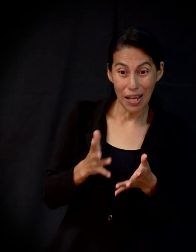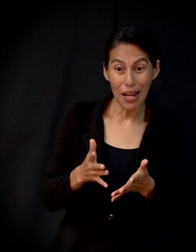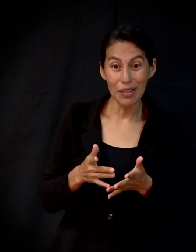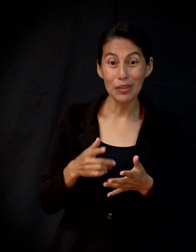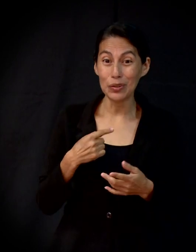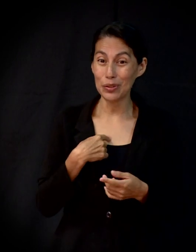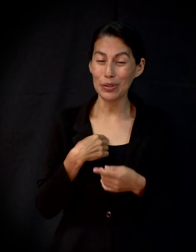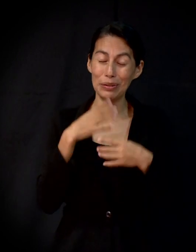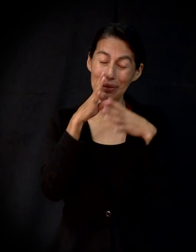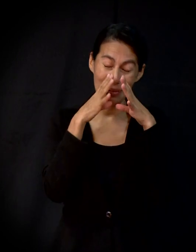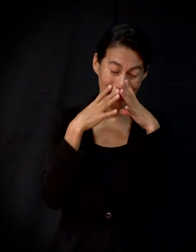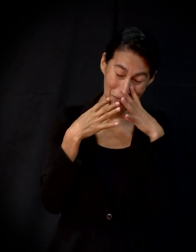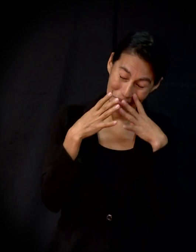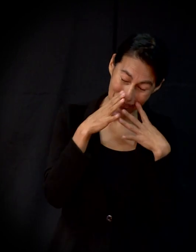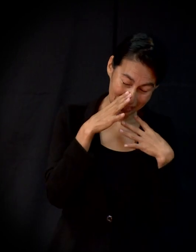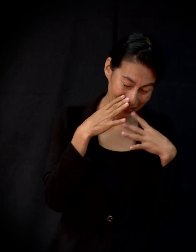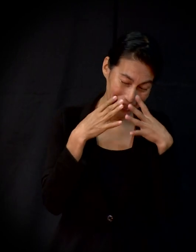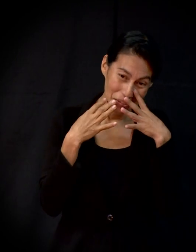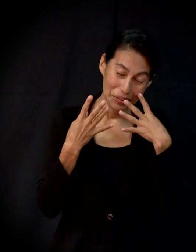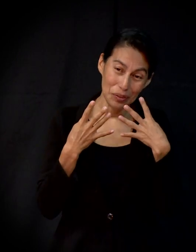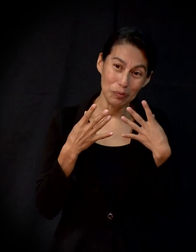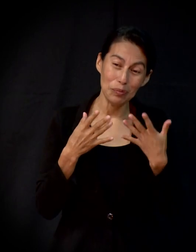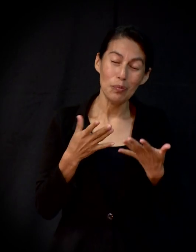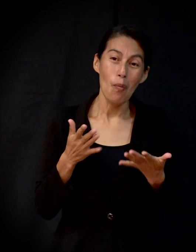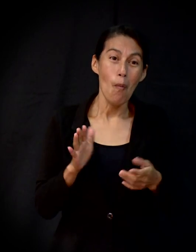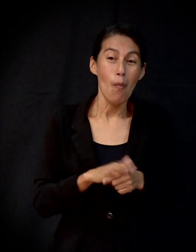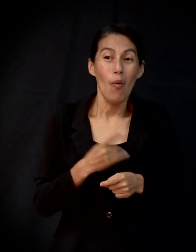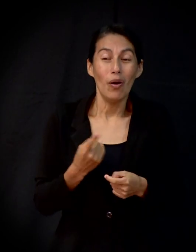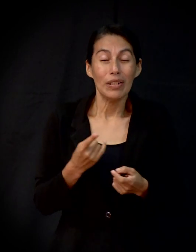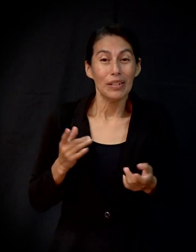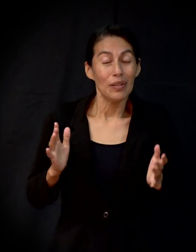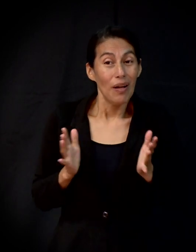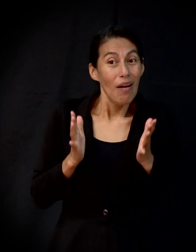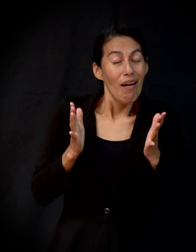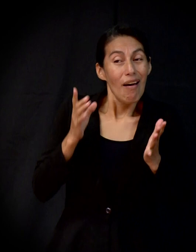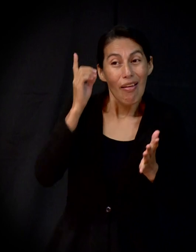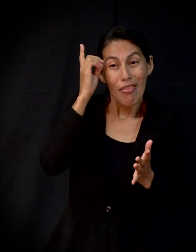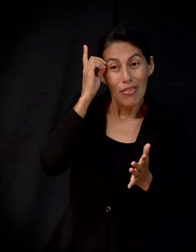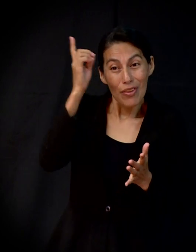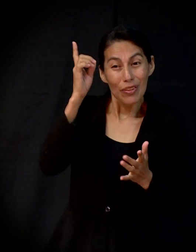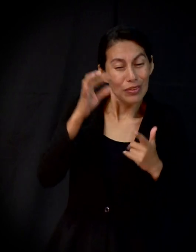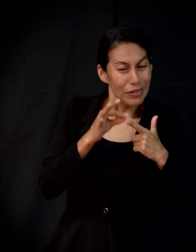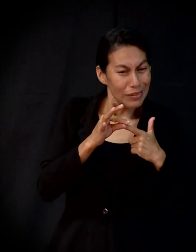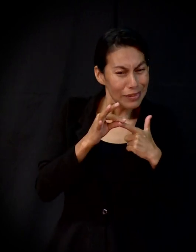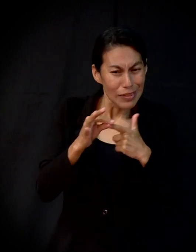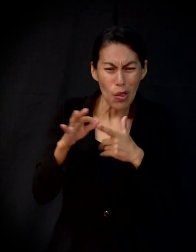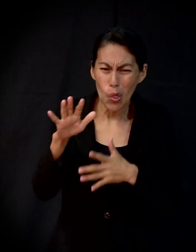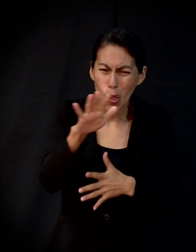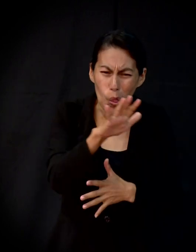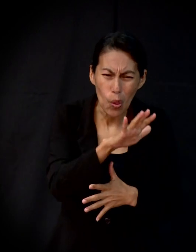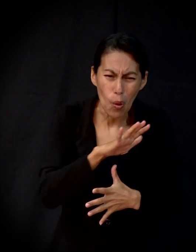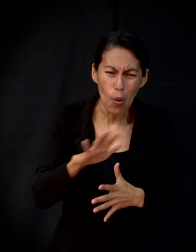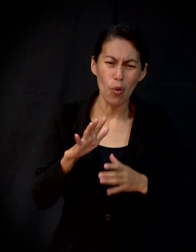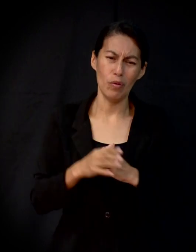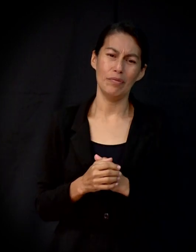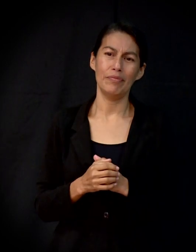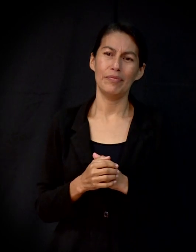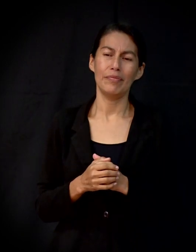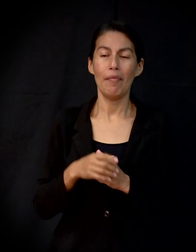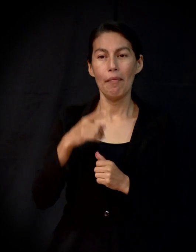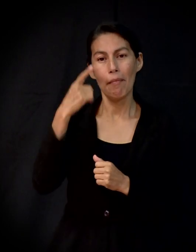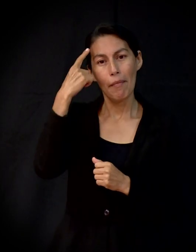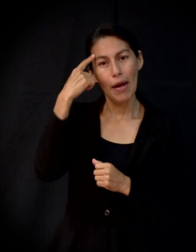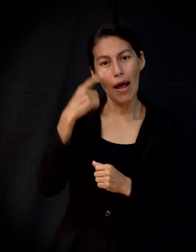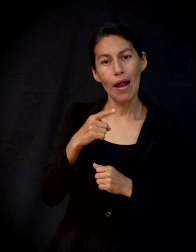estabas contando a ellos, yo estaba hablando con ellos. Fue impresionante cómo Dios dirigió muchas cosas